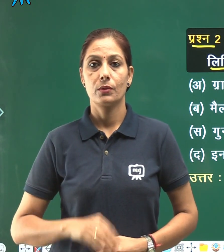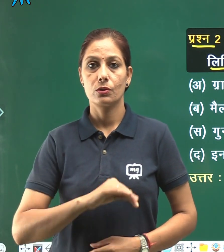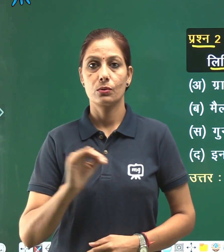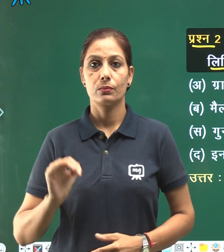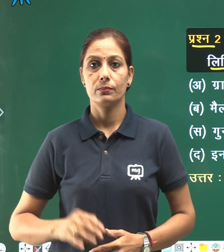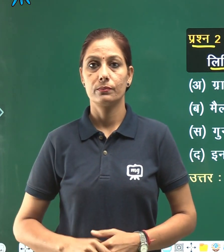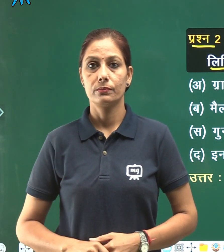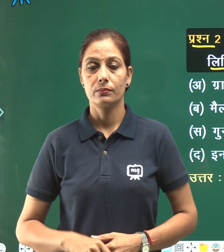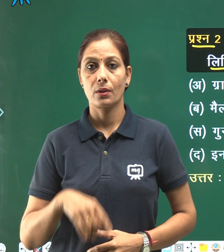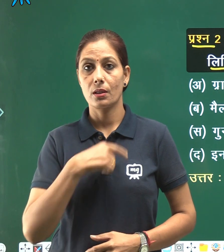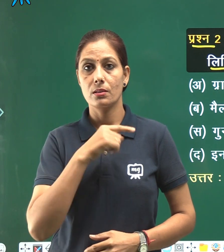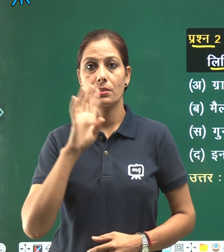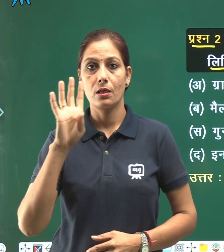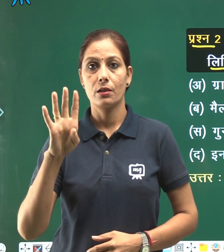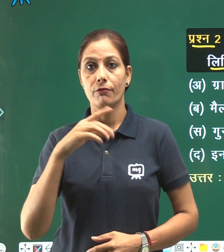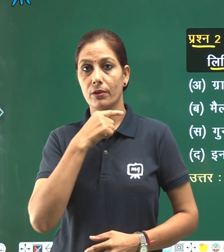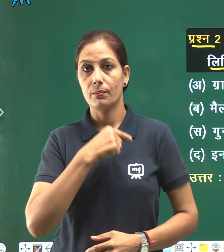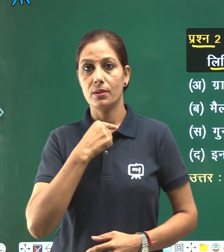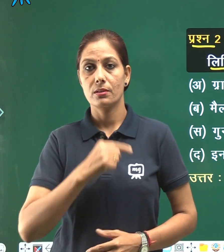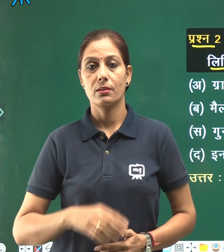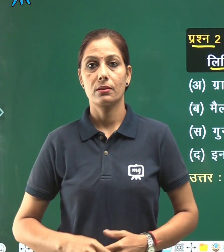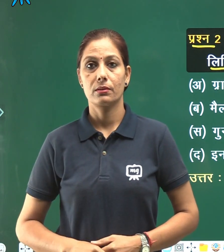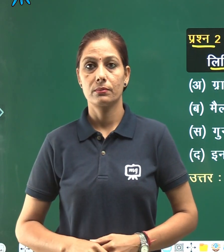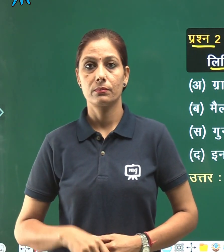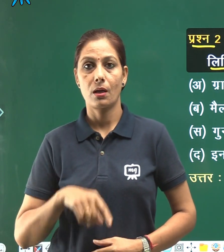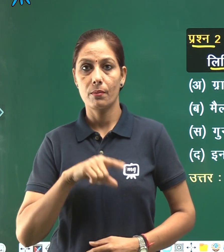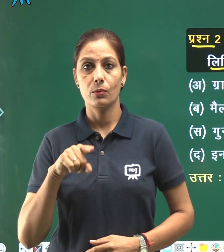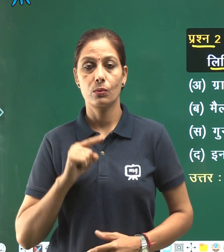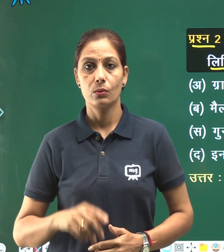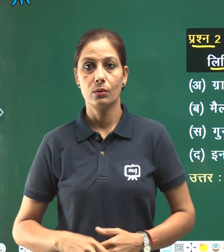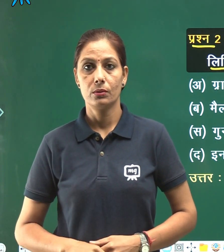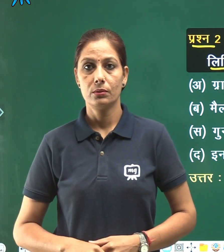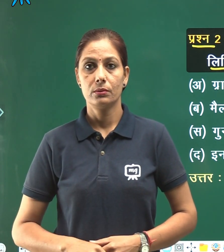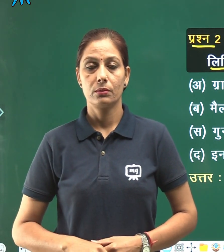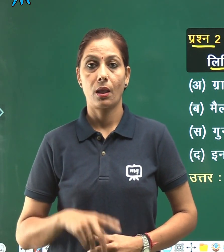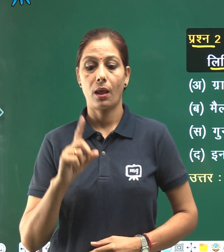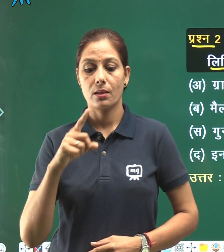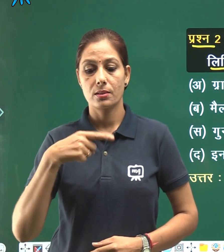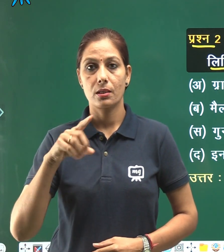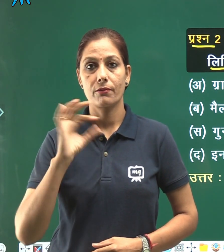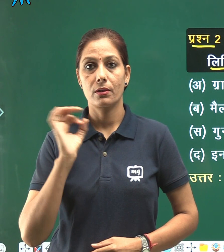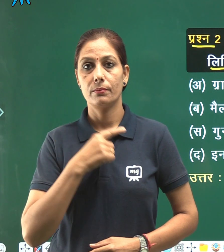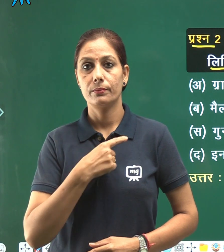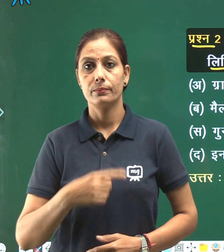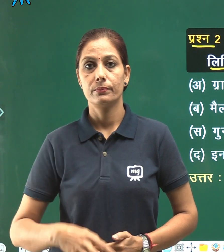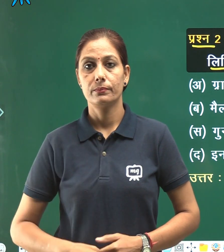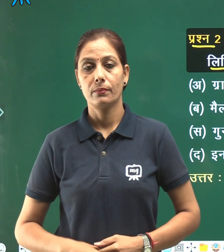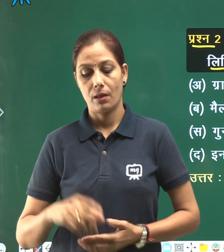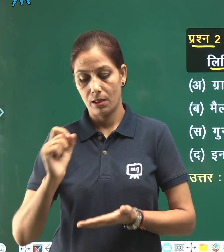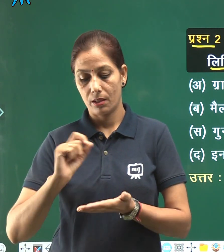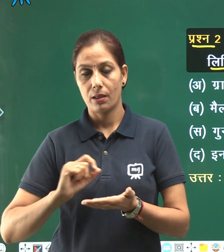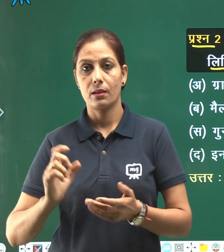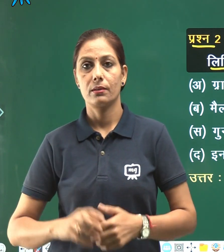बच्चों, इन 4 विकल्प में से आपको एक सही विकल्प लिखना